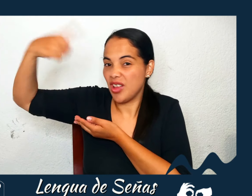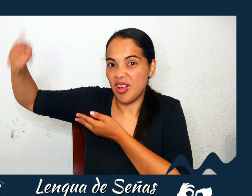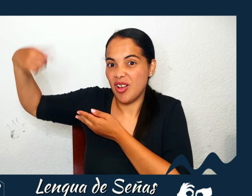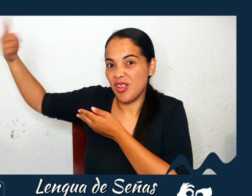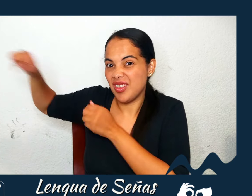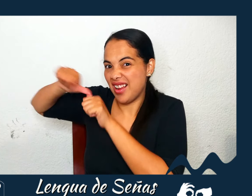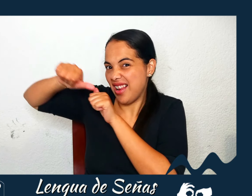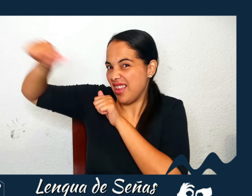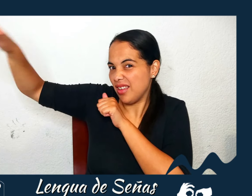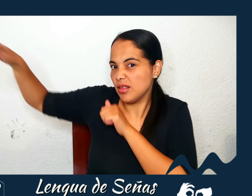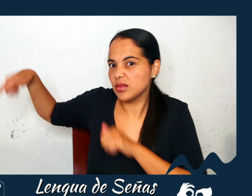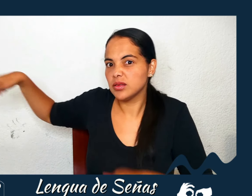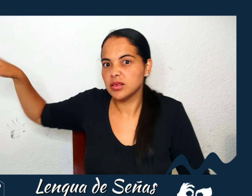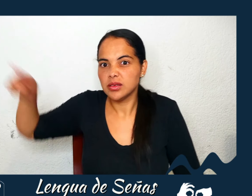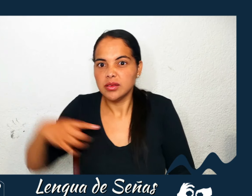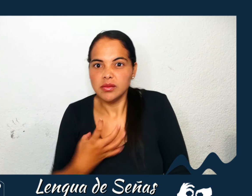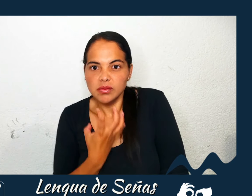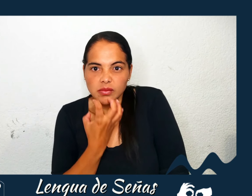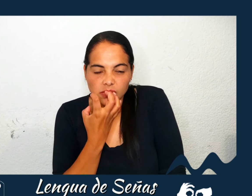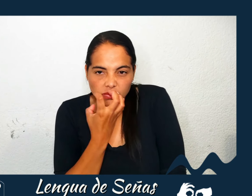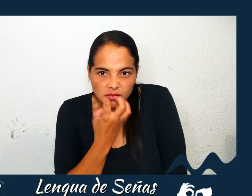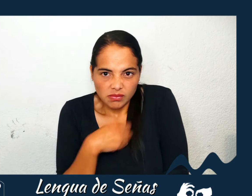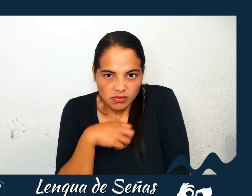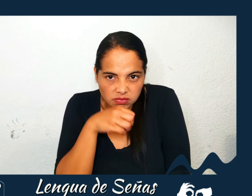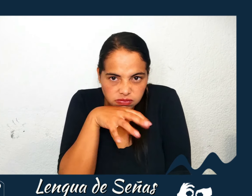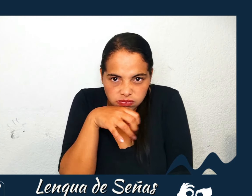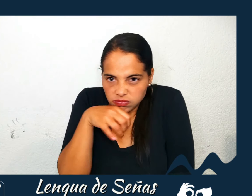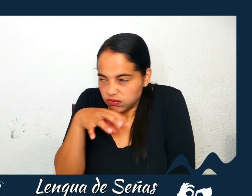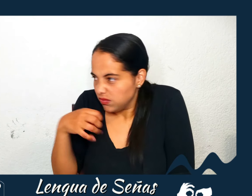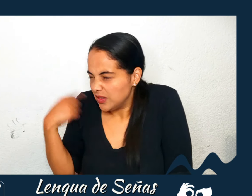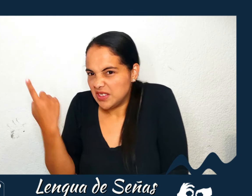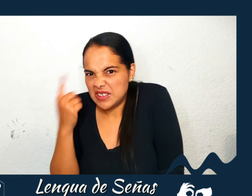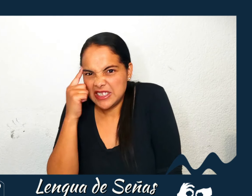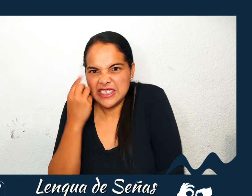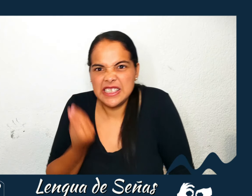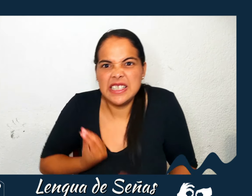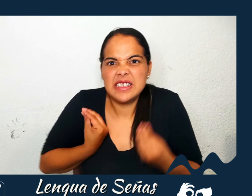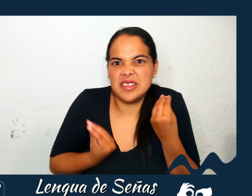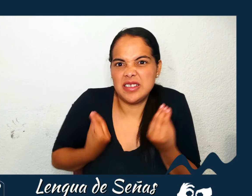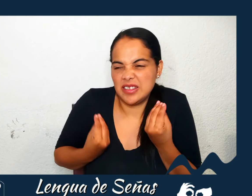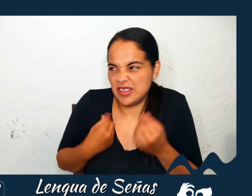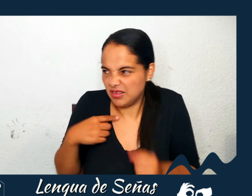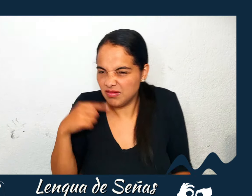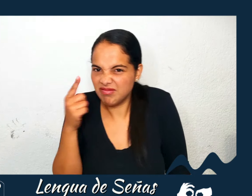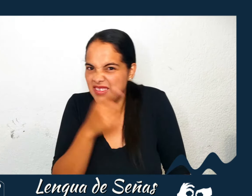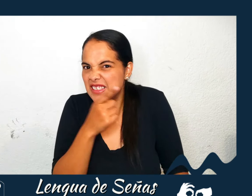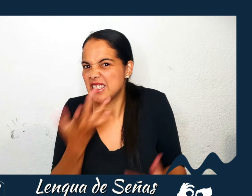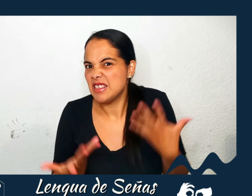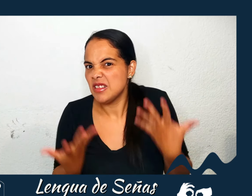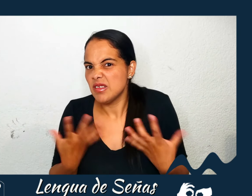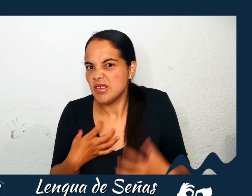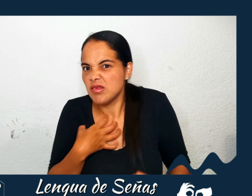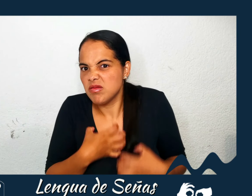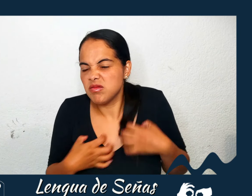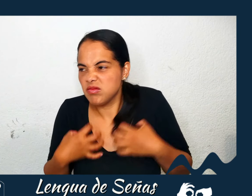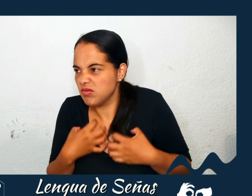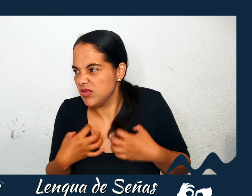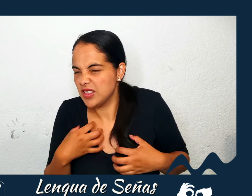encontraban al occidente se enfurecieron. Pensaron realmente de que lo que estaban haciendo era